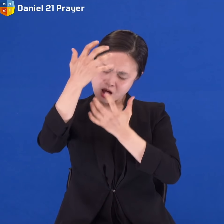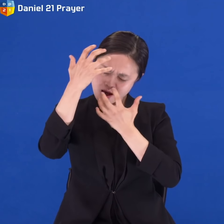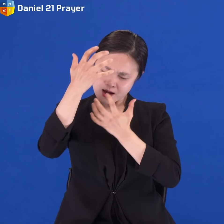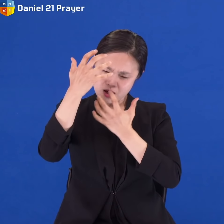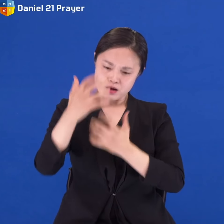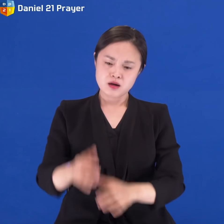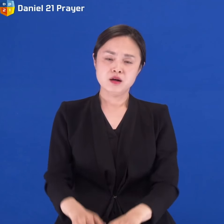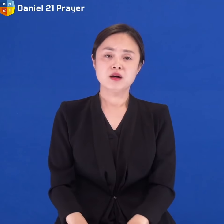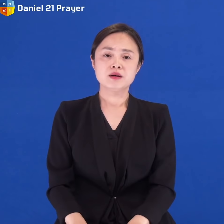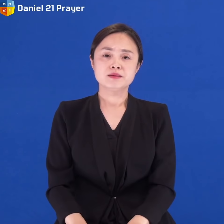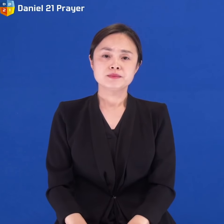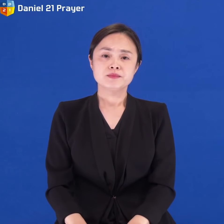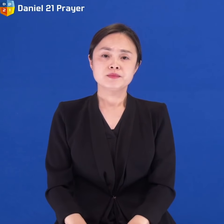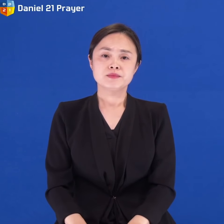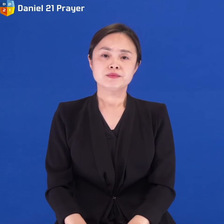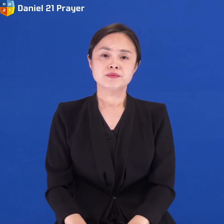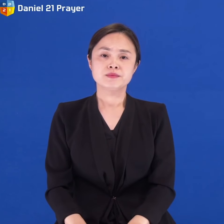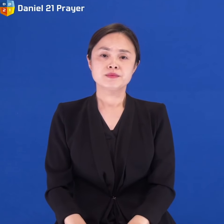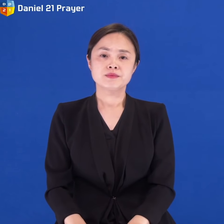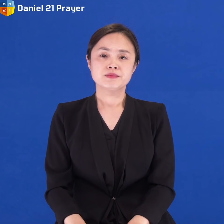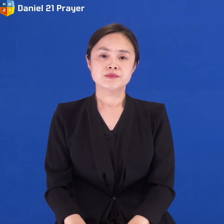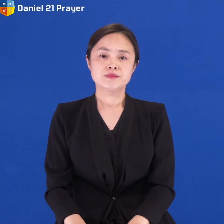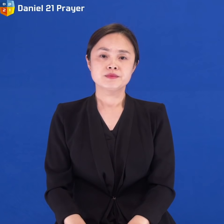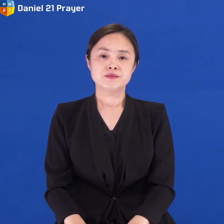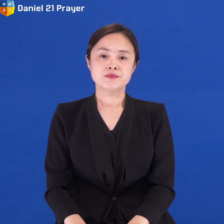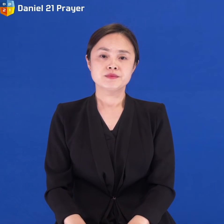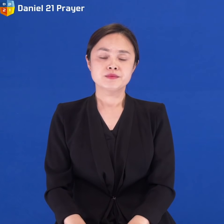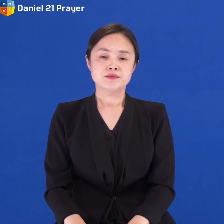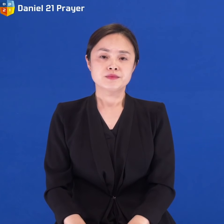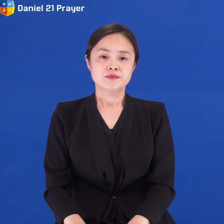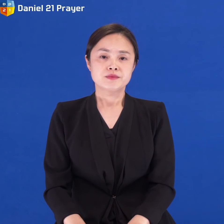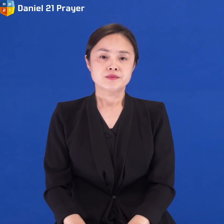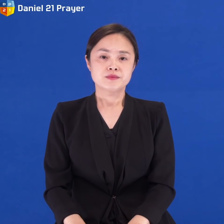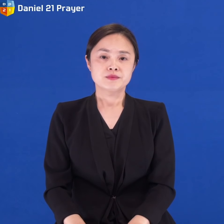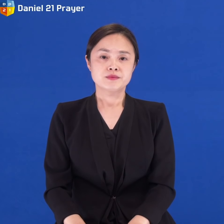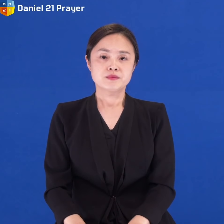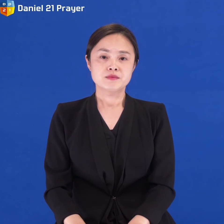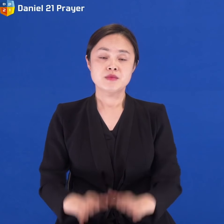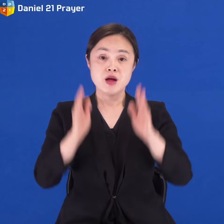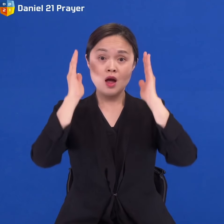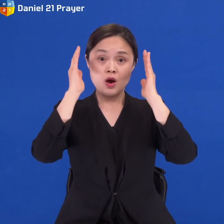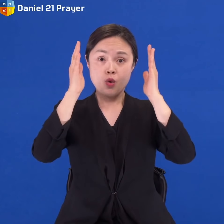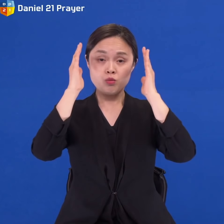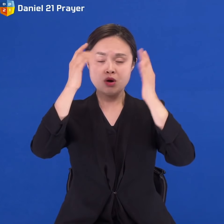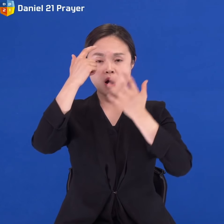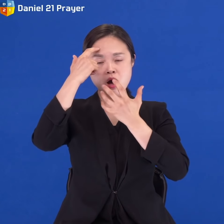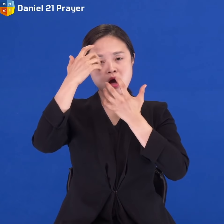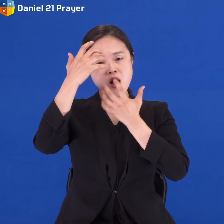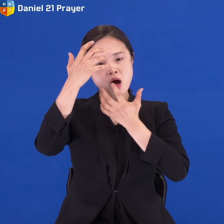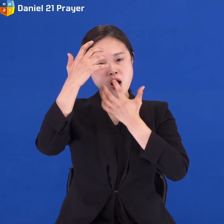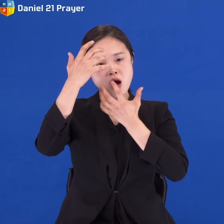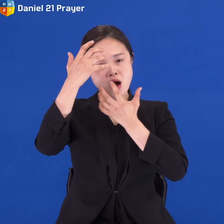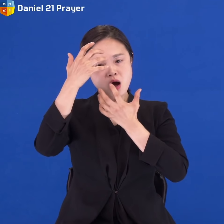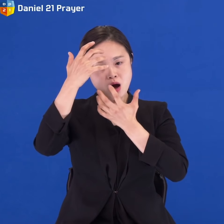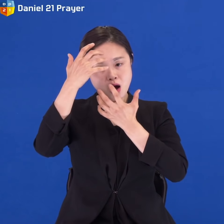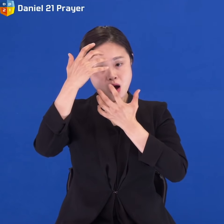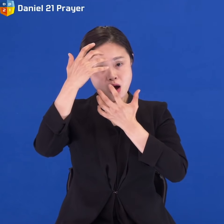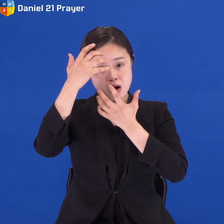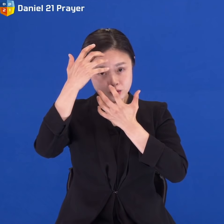노력하다 보니 그 학업 중독은 헤어날 수 없는 일 중독으로 연결이 됐습니다.